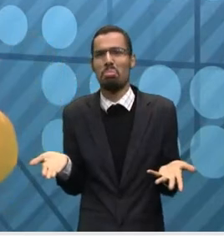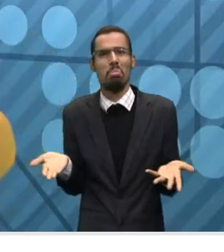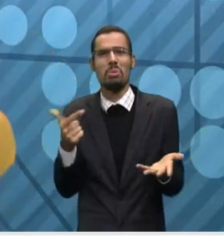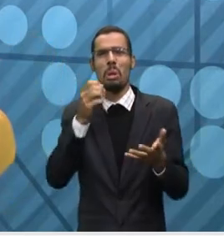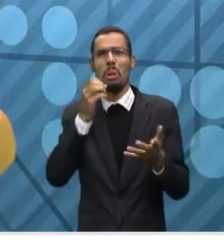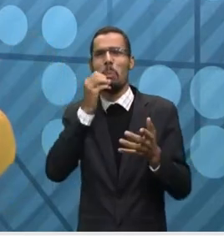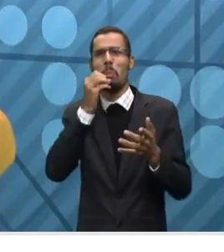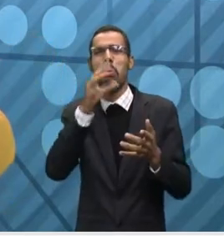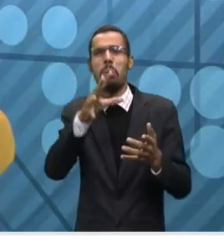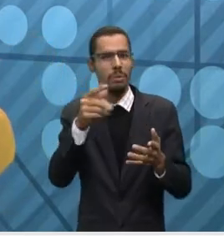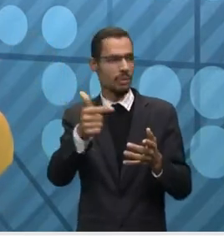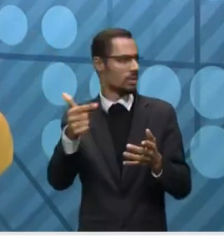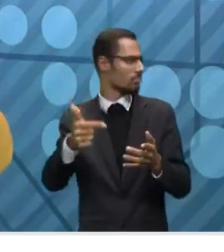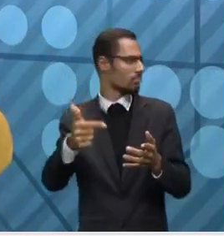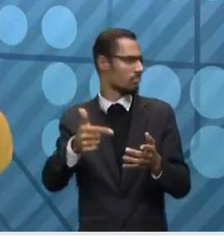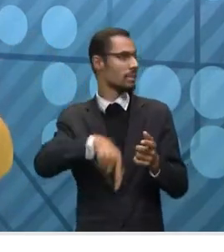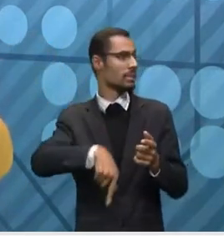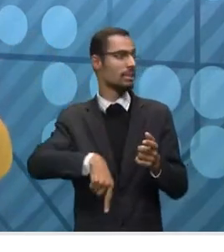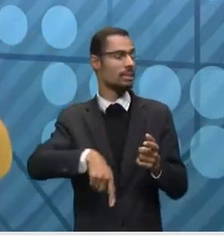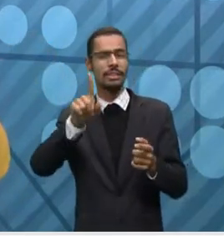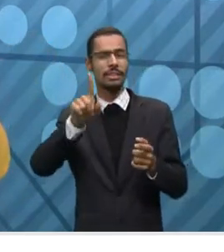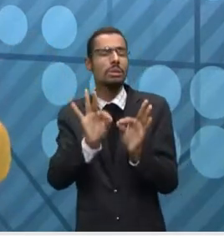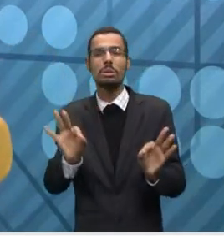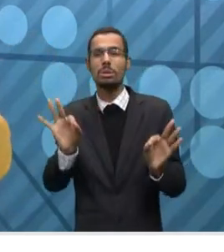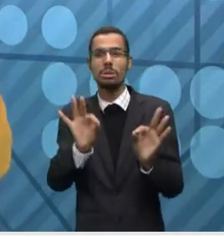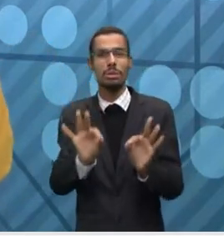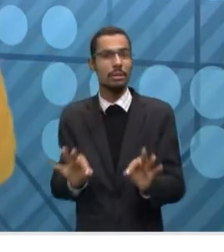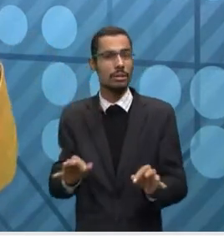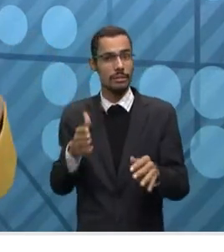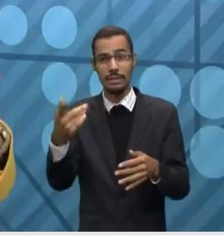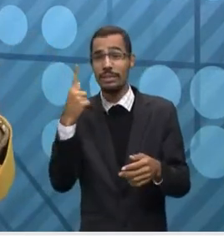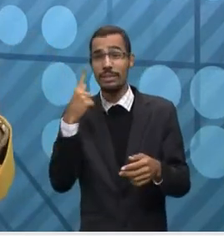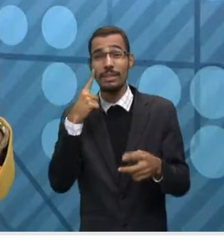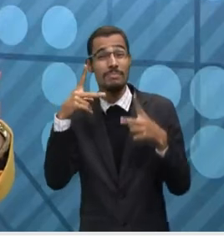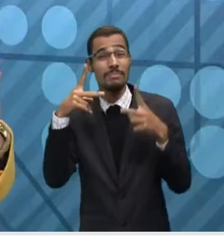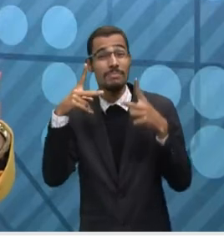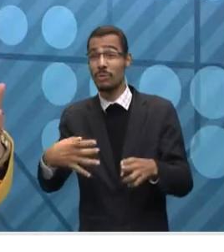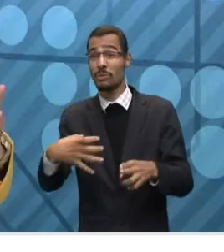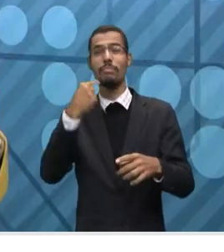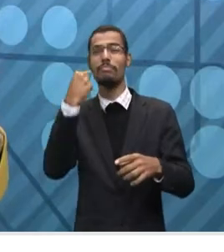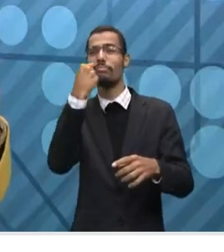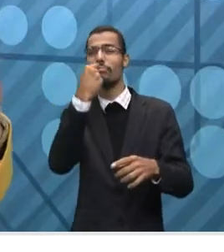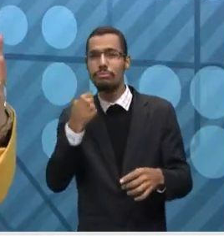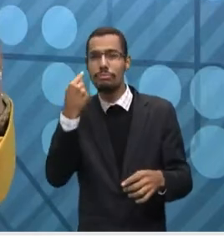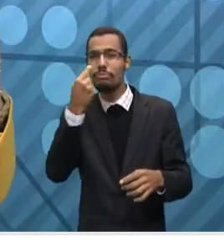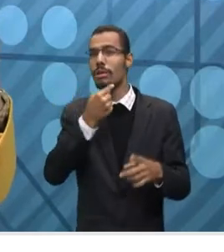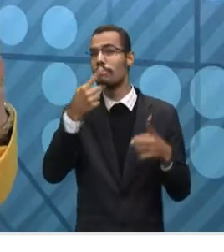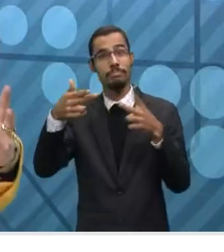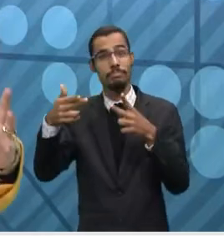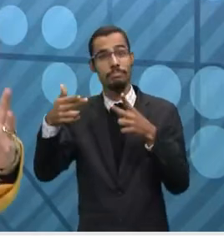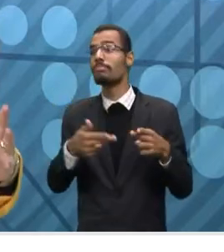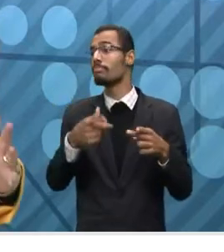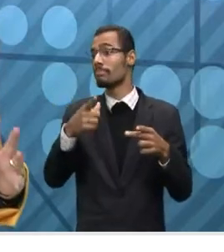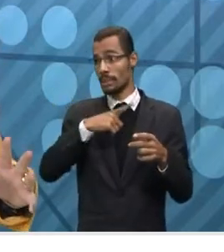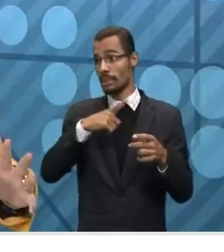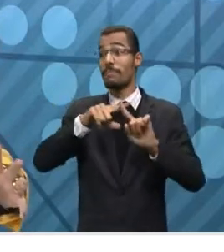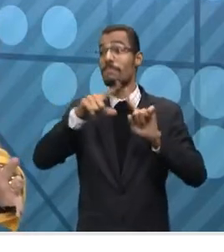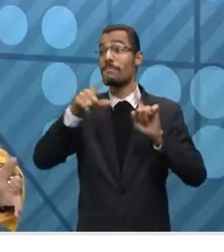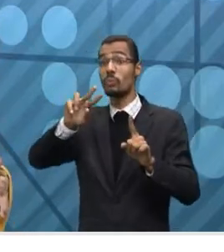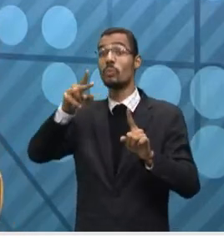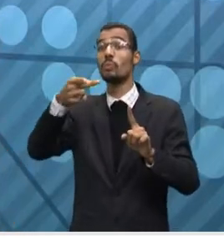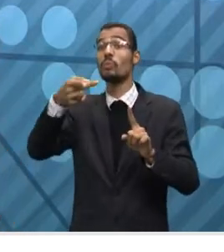nenhum sopro, né? Ele é suave. Então, é o mesmo modo articulatório, ponto articulatório, mas